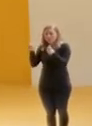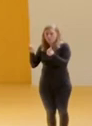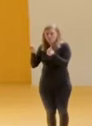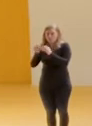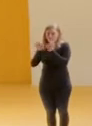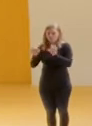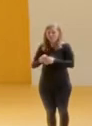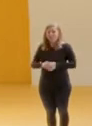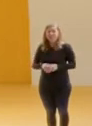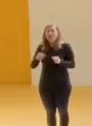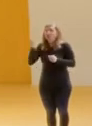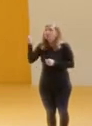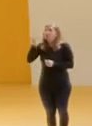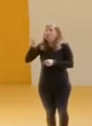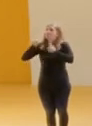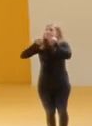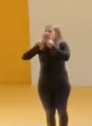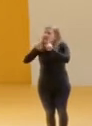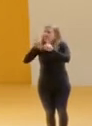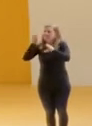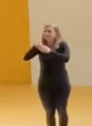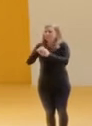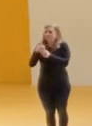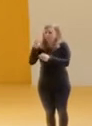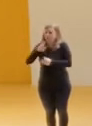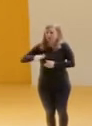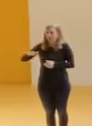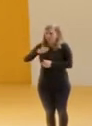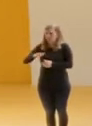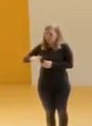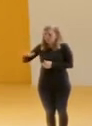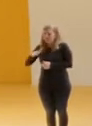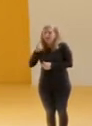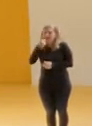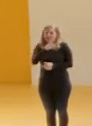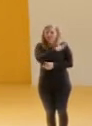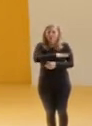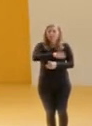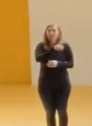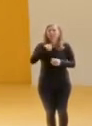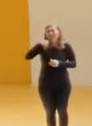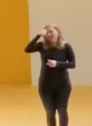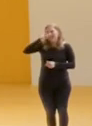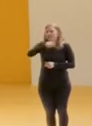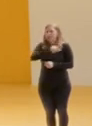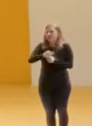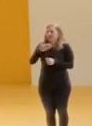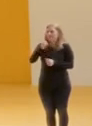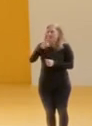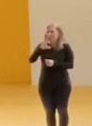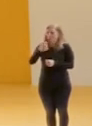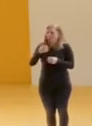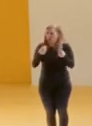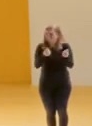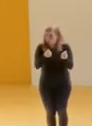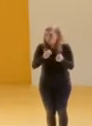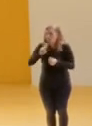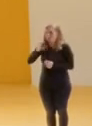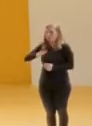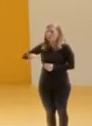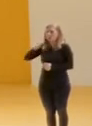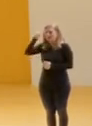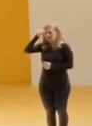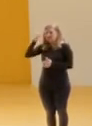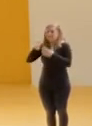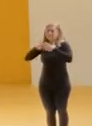rzecz biorąc te trzy prawdy będą w sumie z takich trzech obszarów jeden będzie z obszaru który nazywamy mikroekonią drugi będzie z